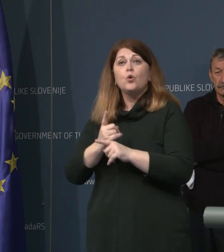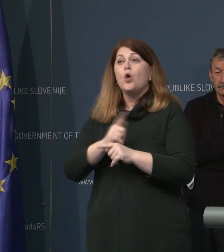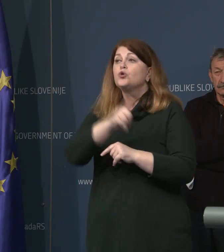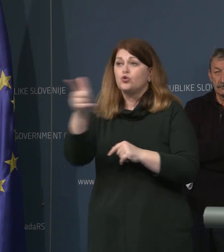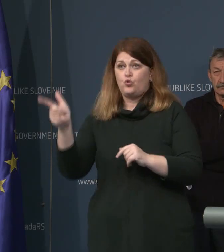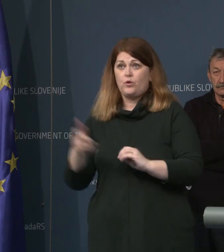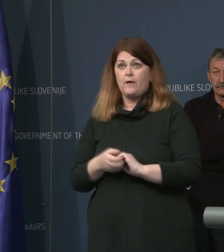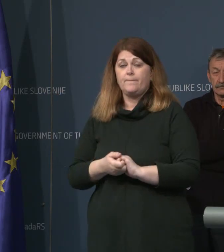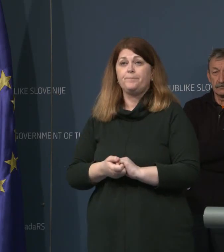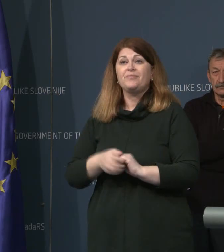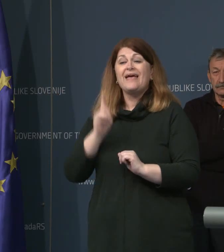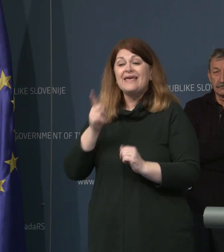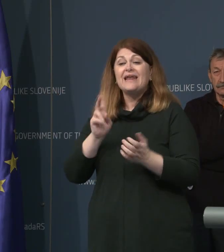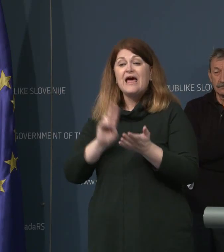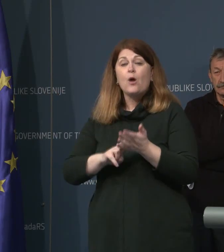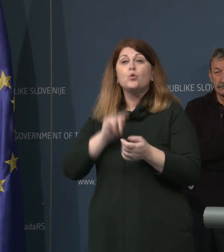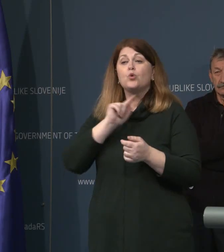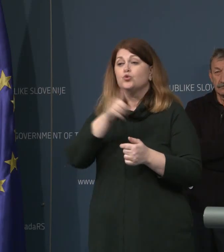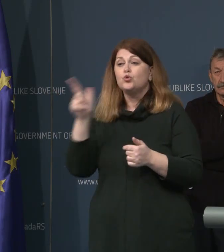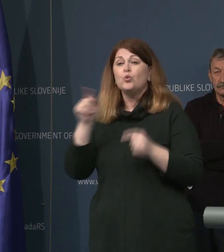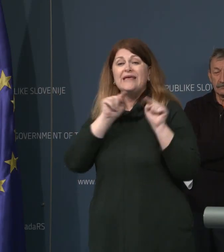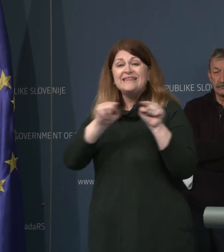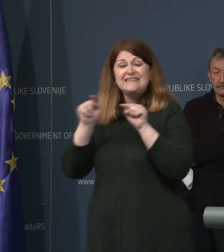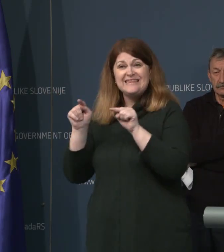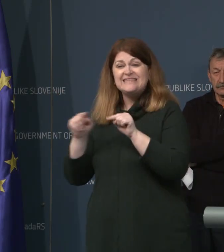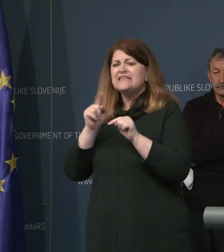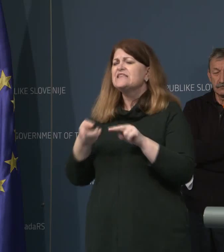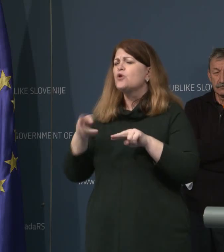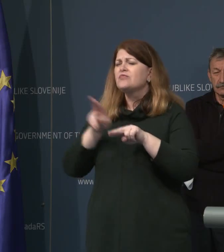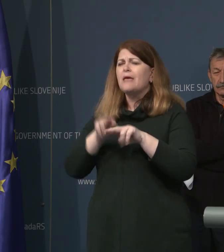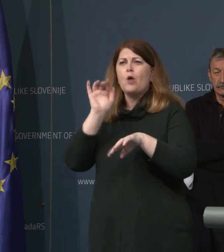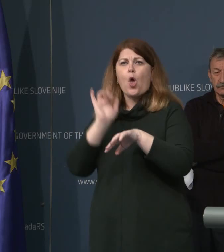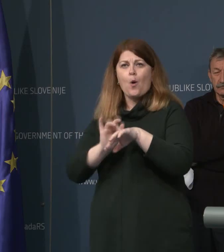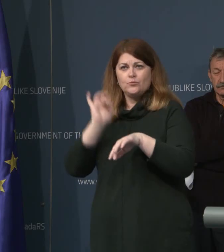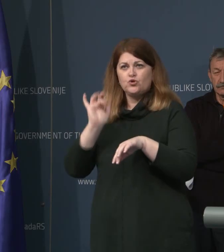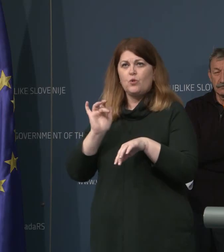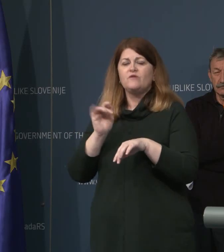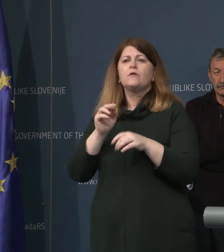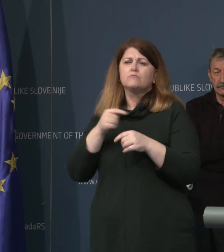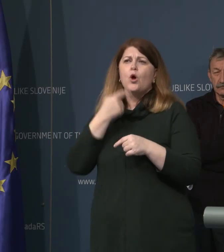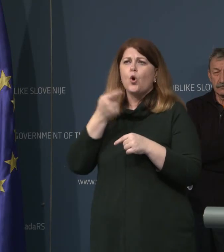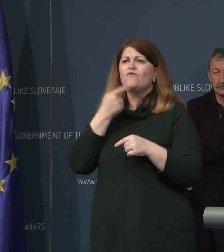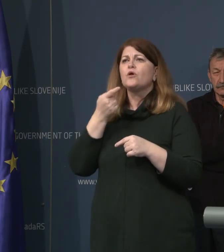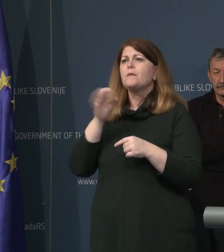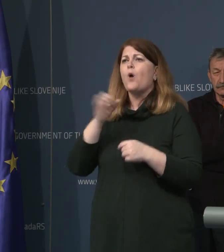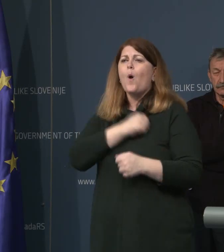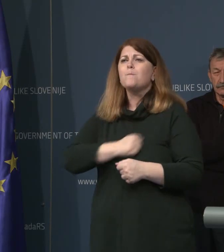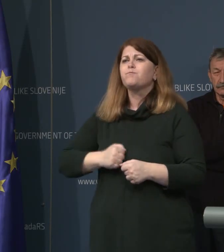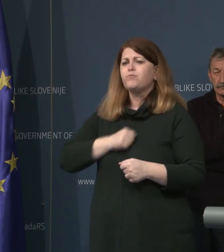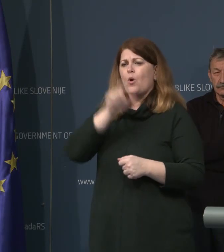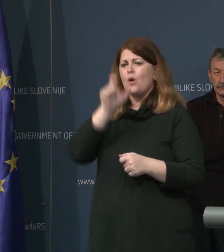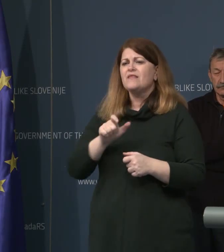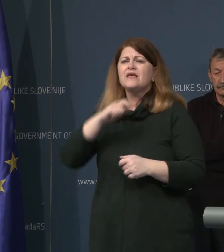predvsem druge. Ker ravno drugi tisti, ki so najbolj občutljivi, predvsem govorim o bolnikih,